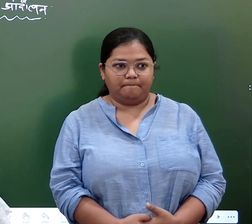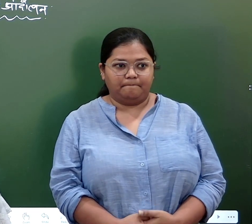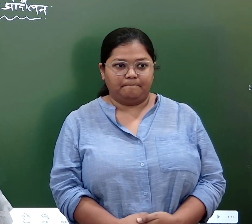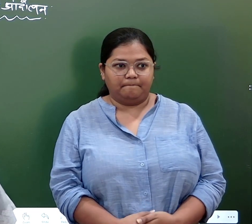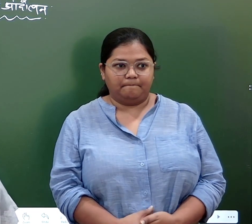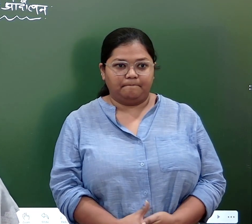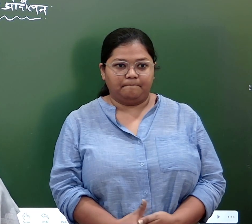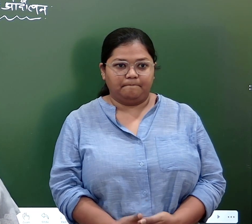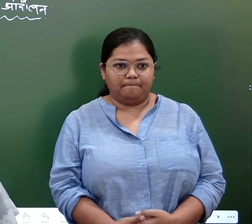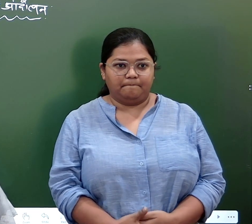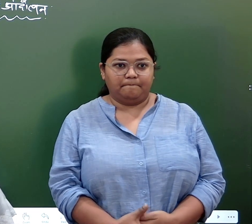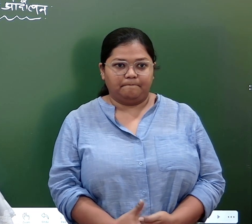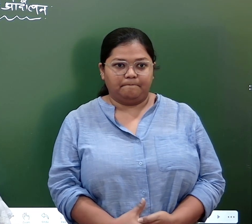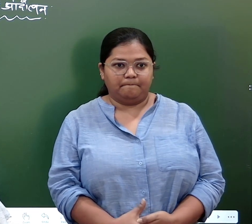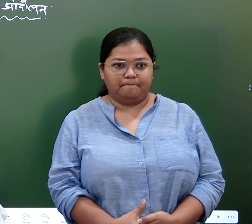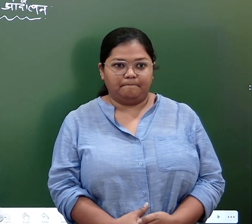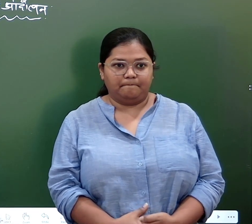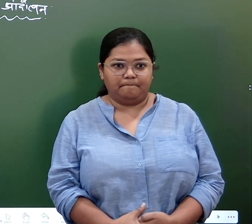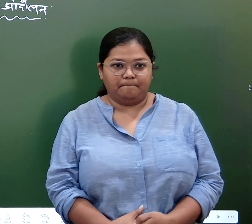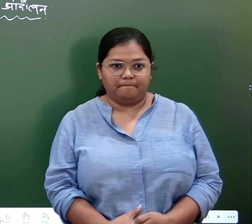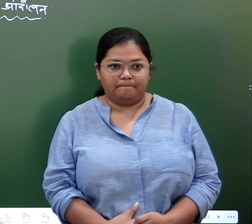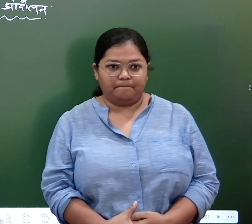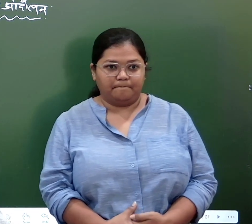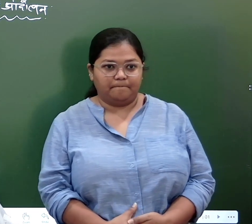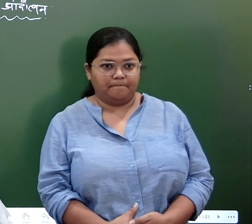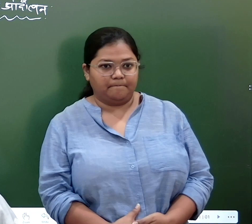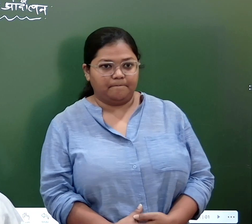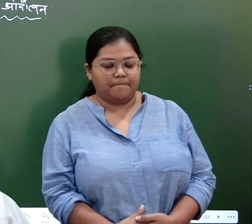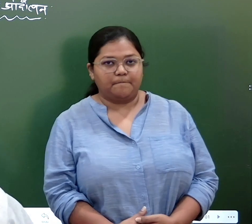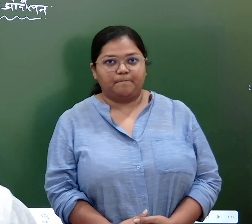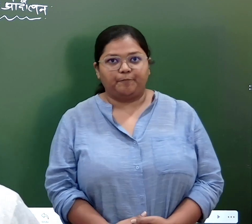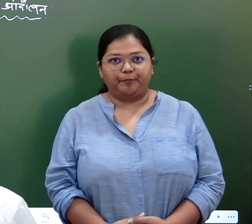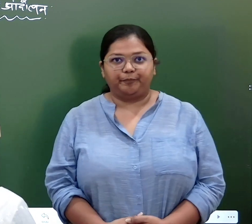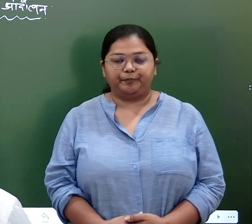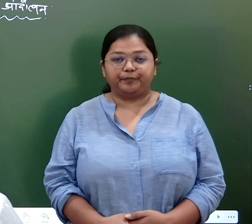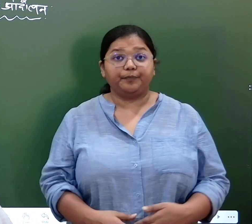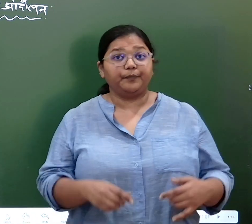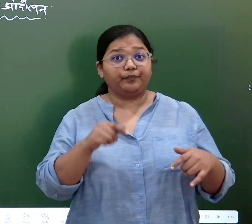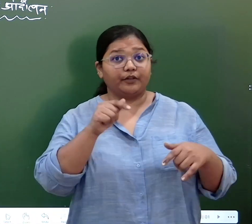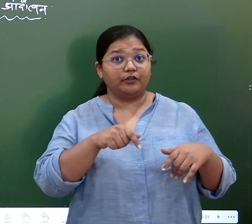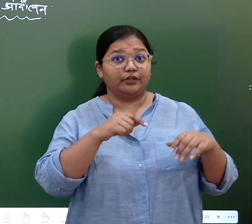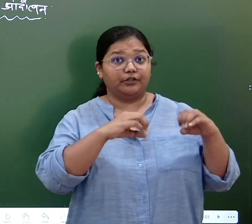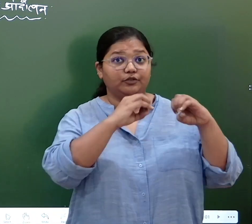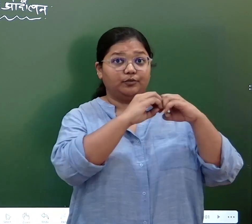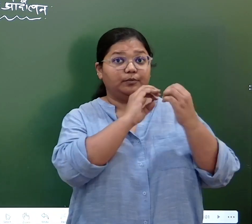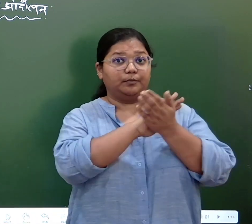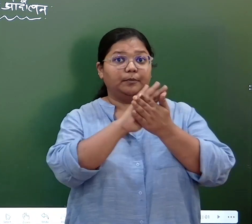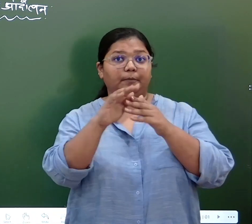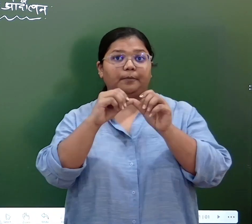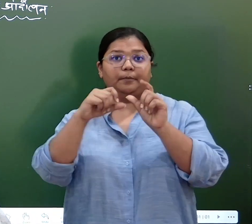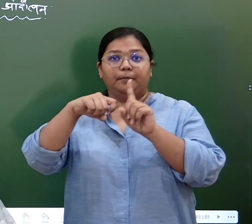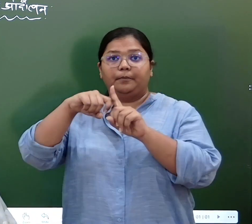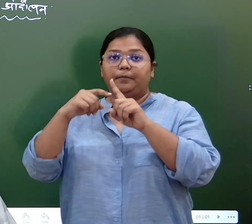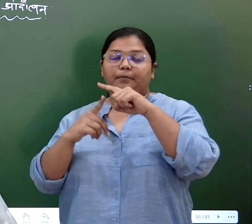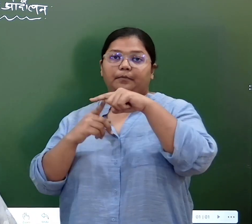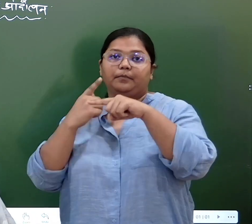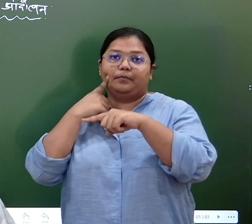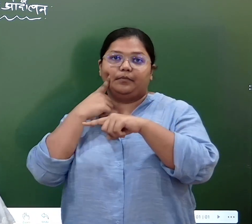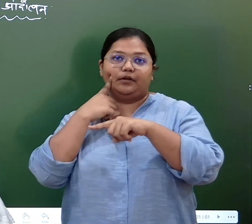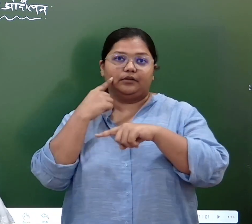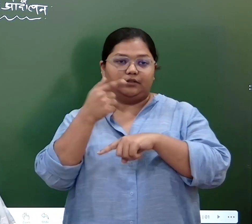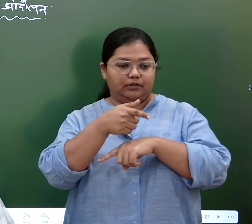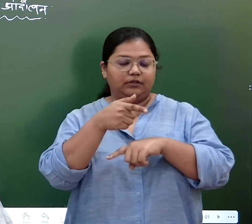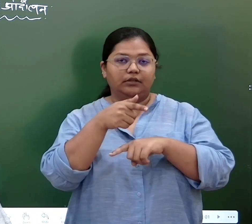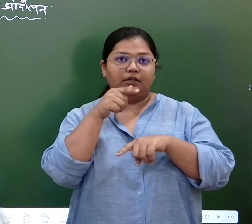जिसका जो प्रेरणा है वो भक्ति के सिद्धांत पे ली गई थी, जिसका जो है प्रेरणा भक्ति के सिद्धांत पे ली गई थी। ठीक